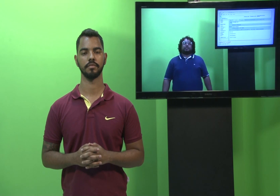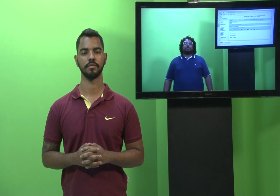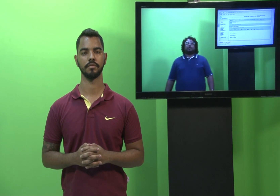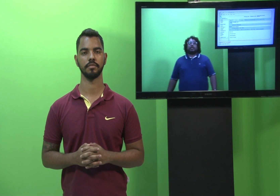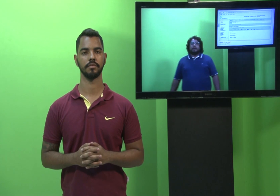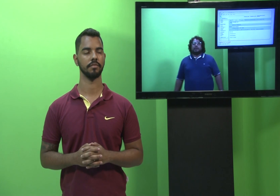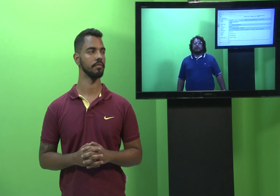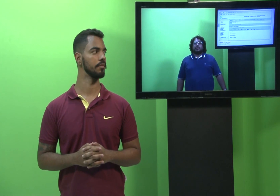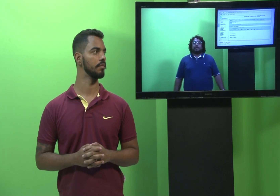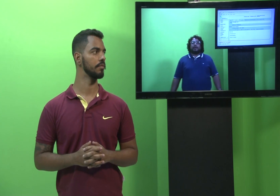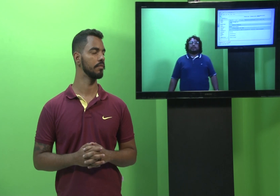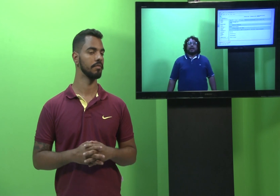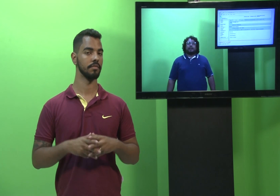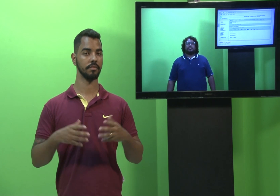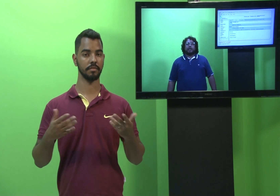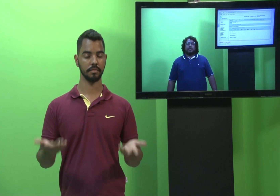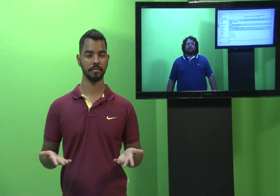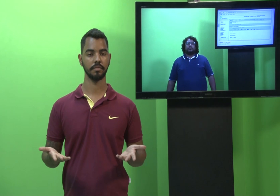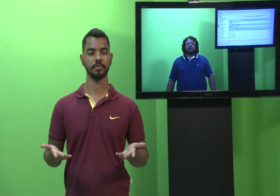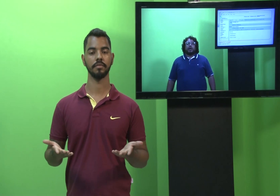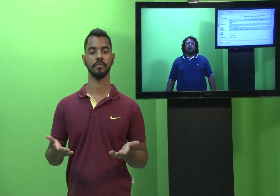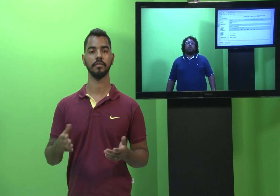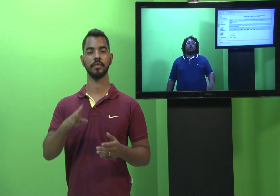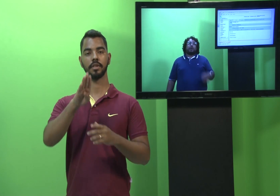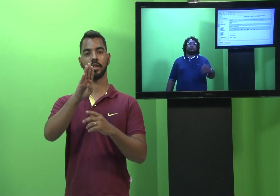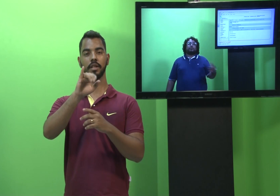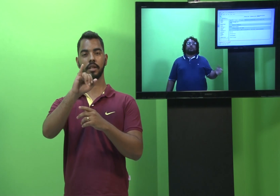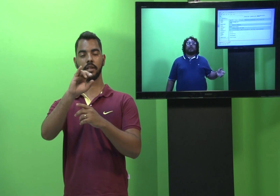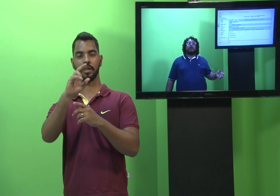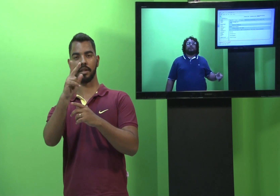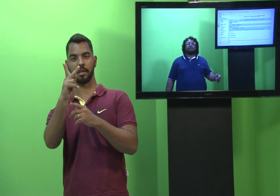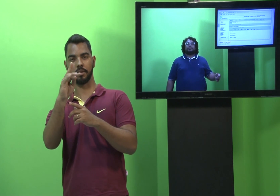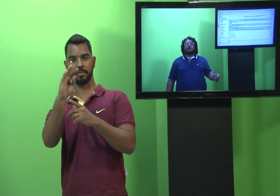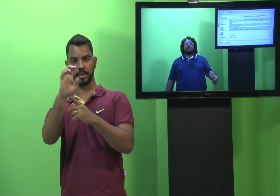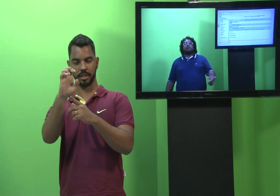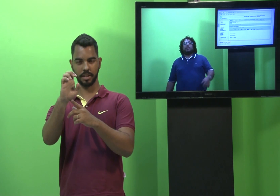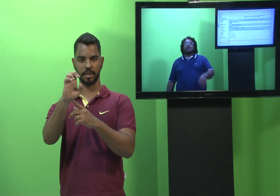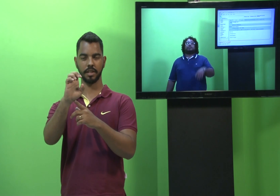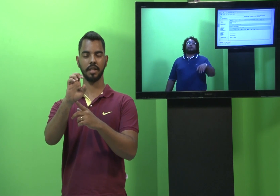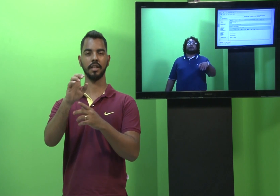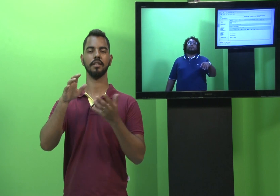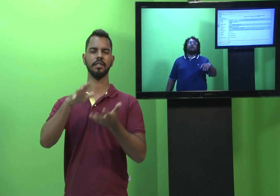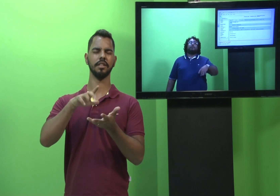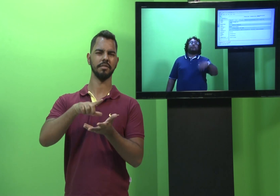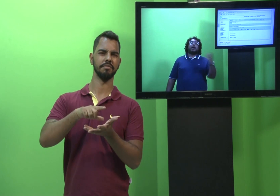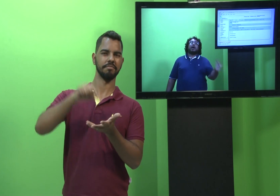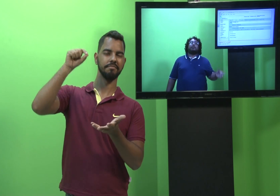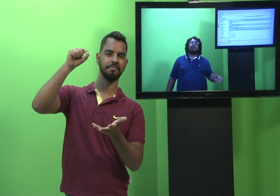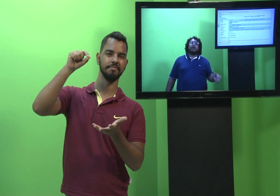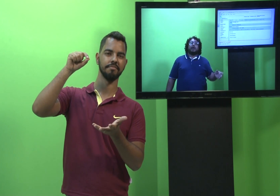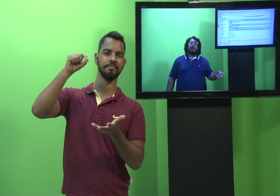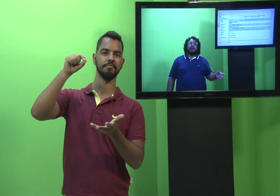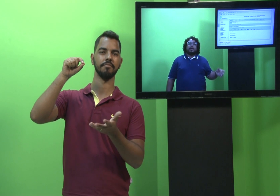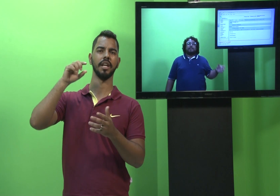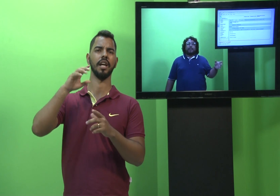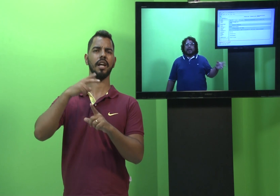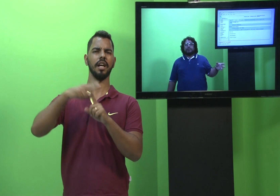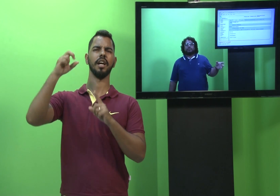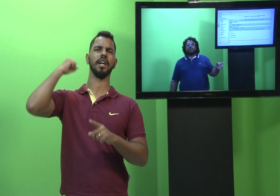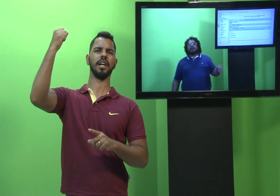Bilhete de loteria que dá direito a concorrer a sorteios. O bilhete ferroviário que é impresso e